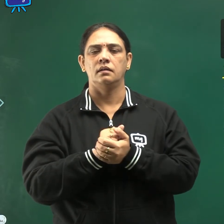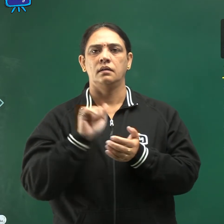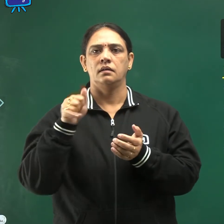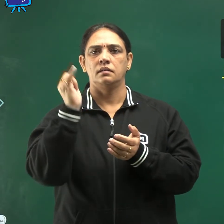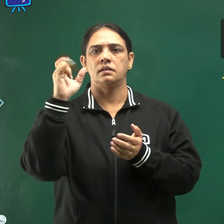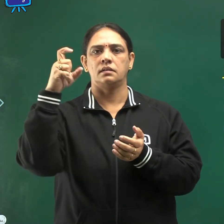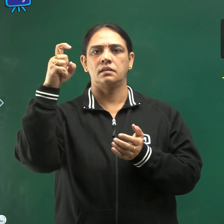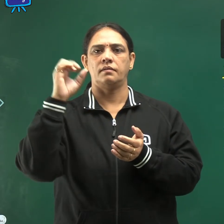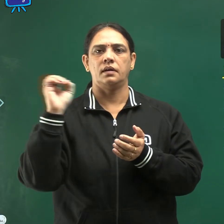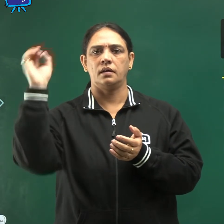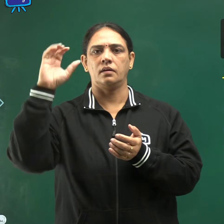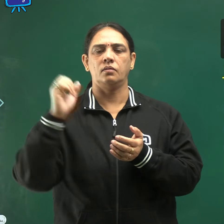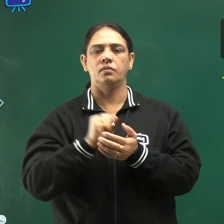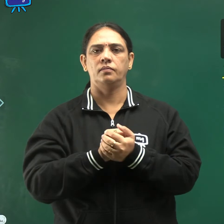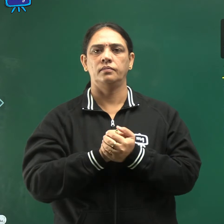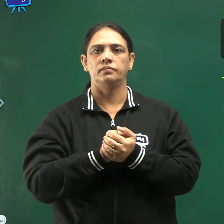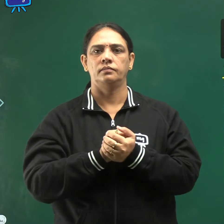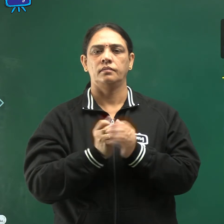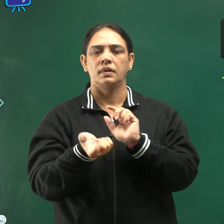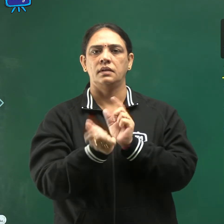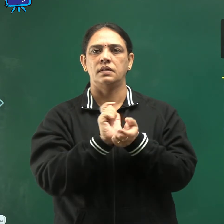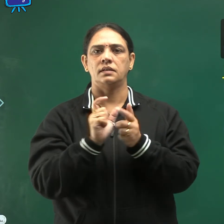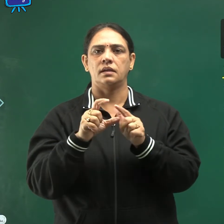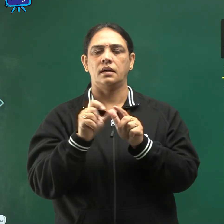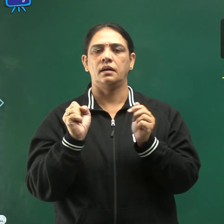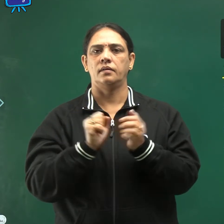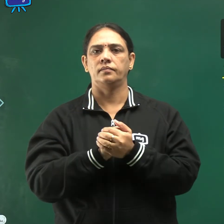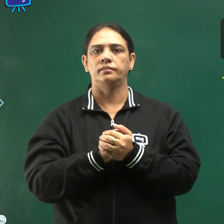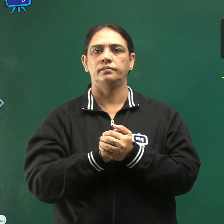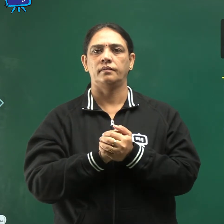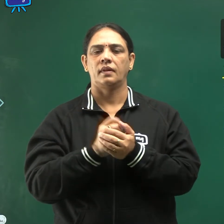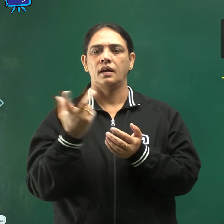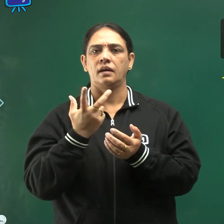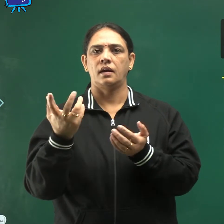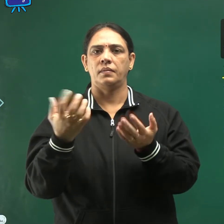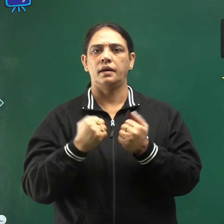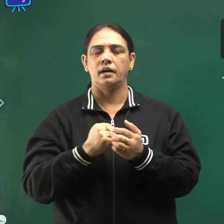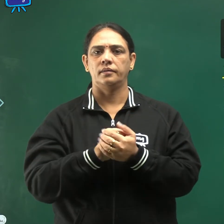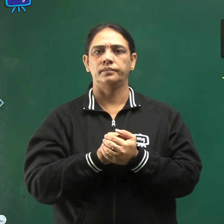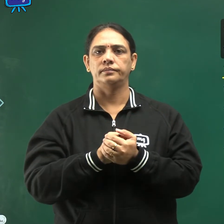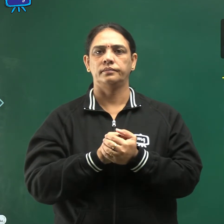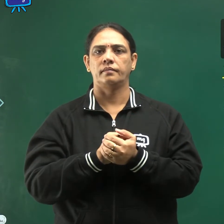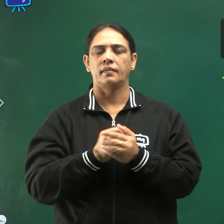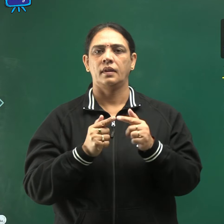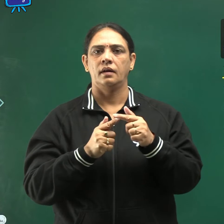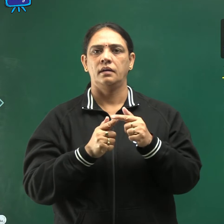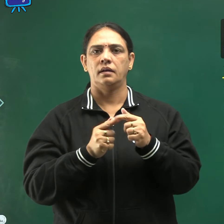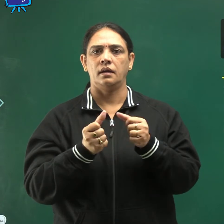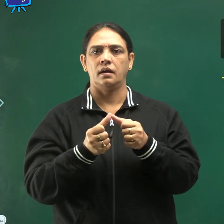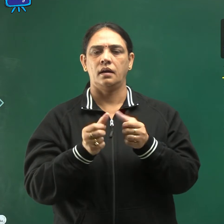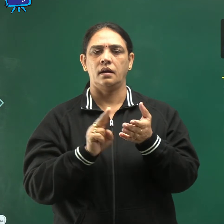67 डिग्री को चेंज करेंगे। क्या मिलेगा tan 48